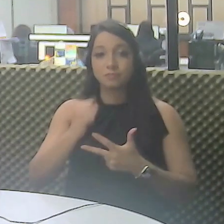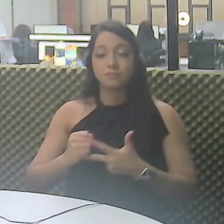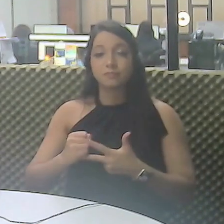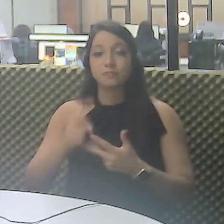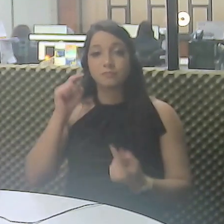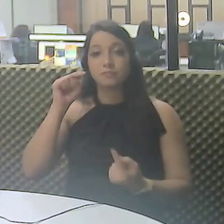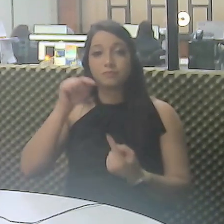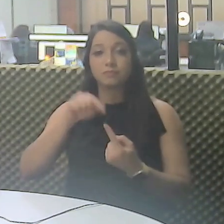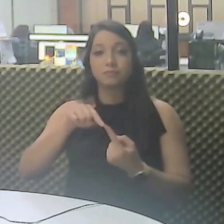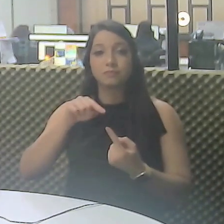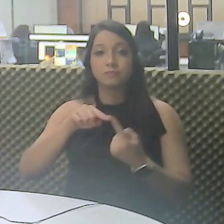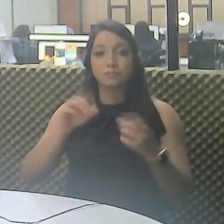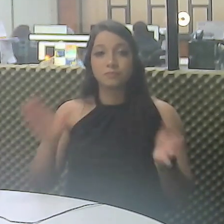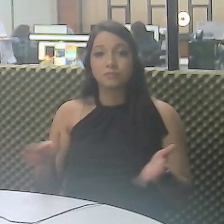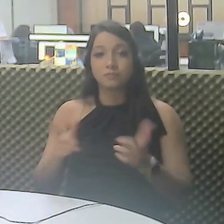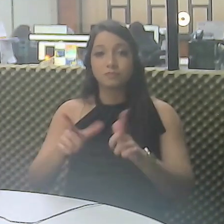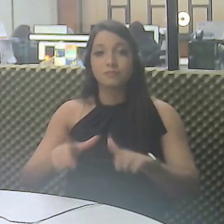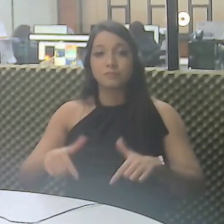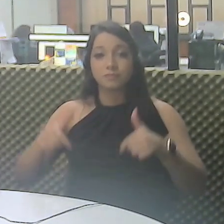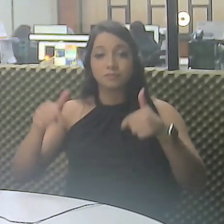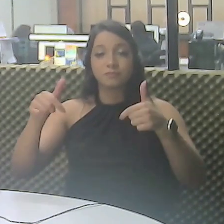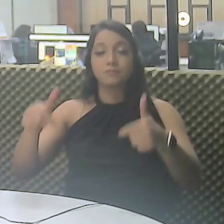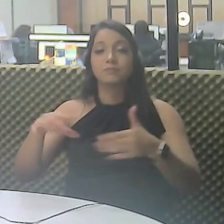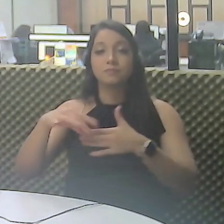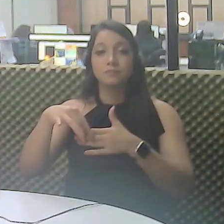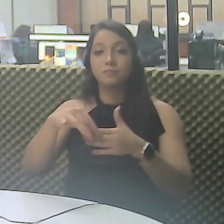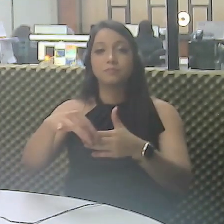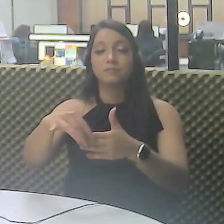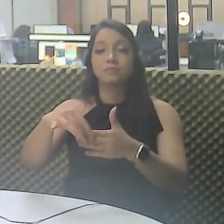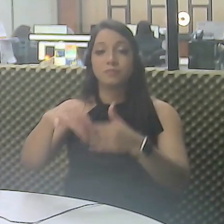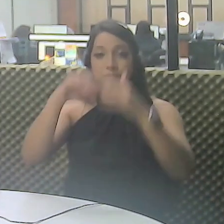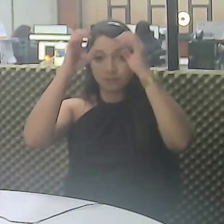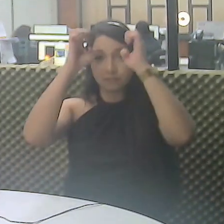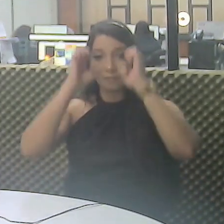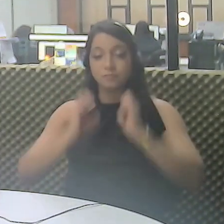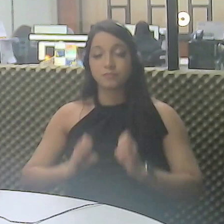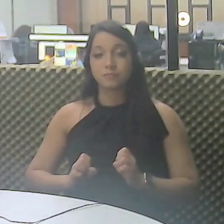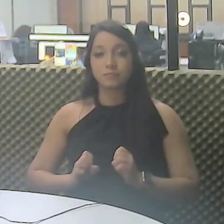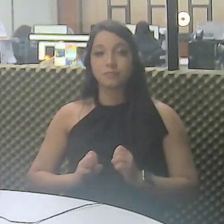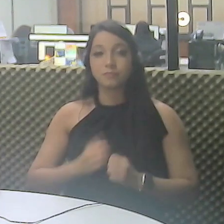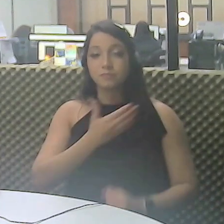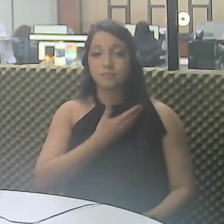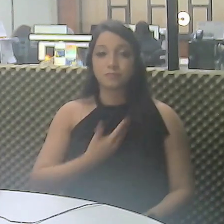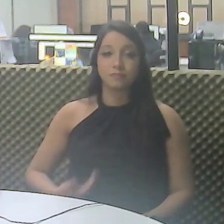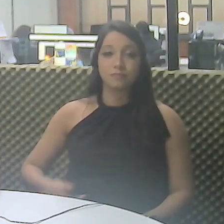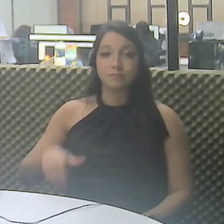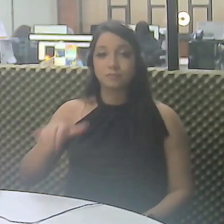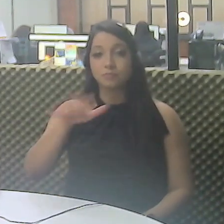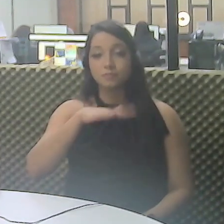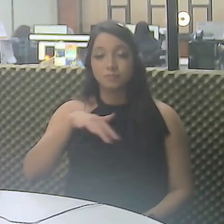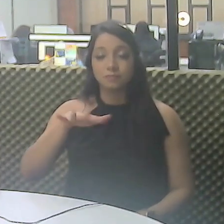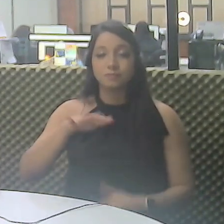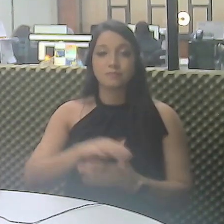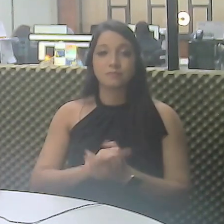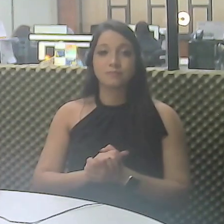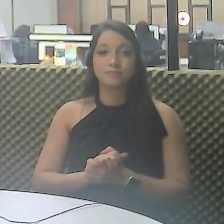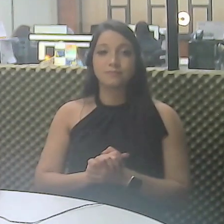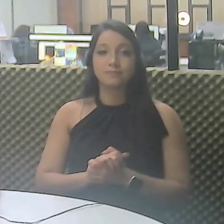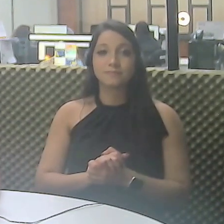a finalidade de promover ações coordenadas para a conduta ética no ambiente público.